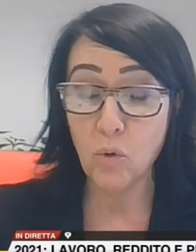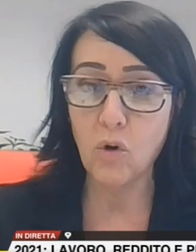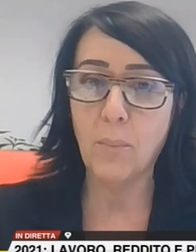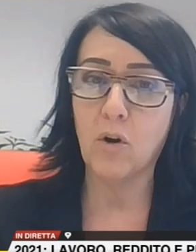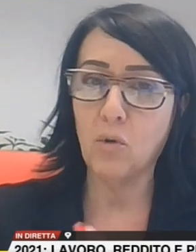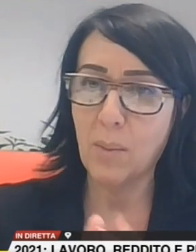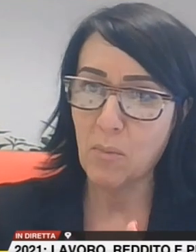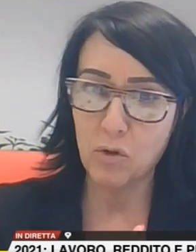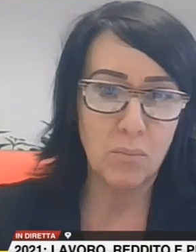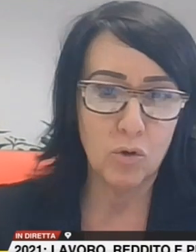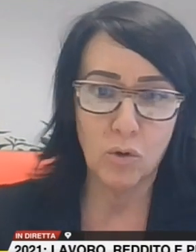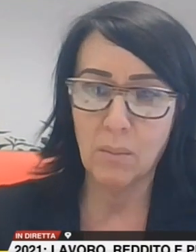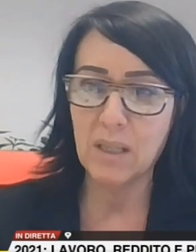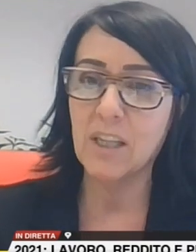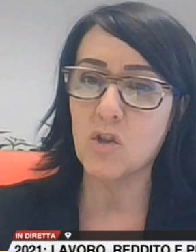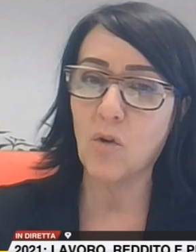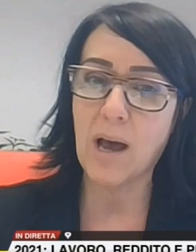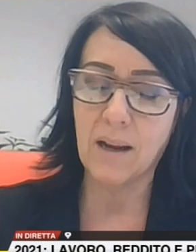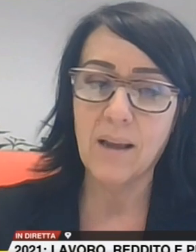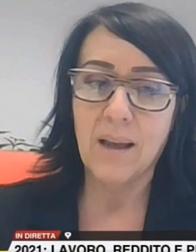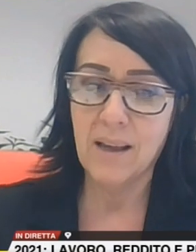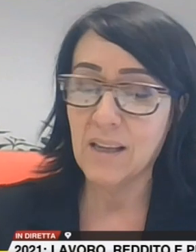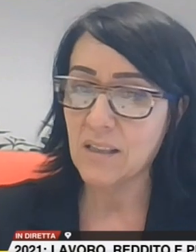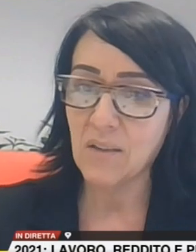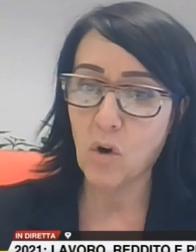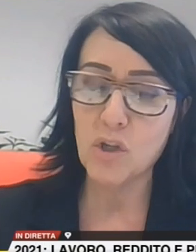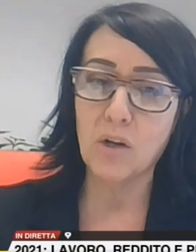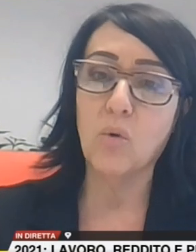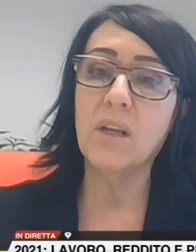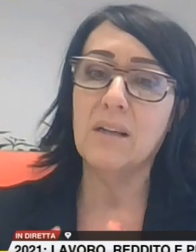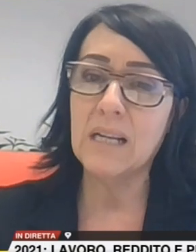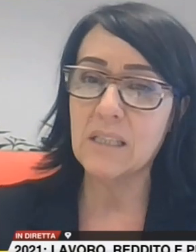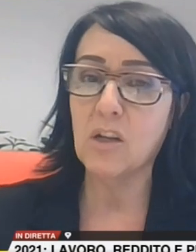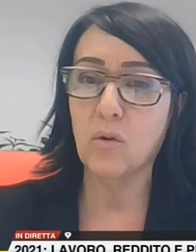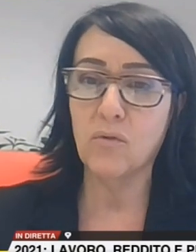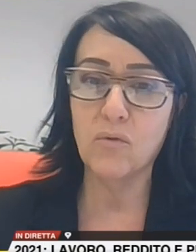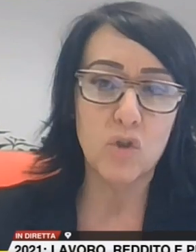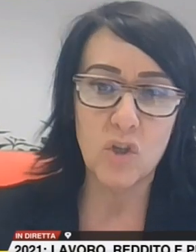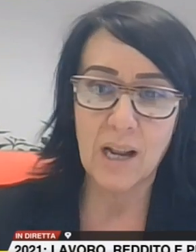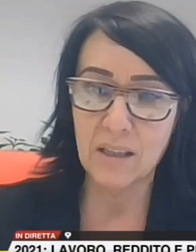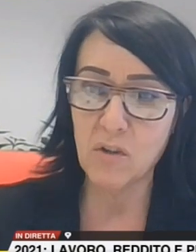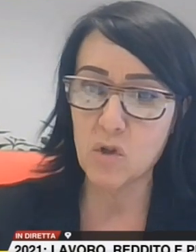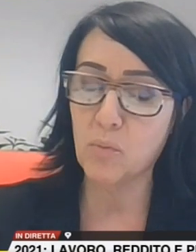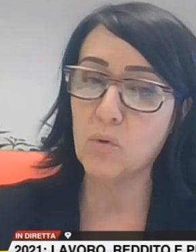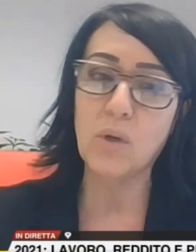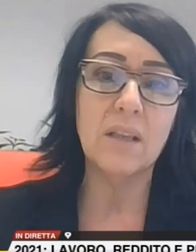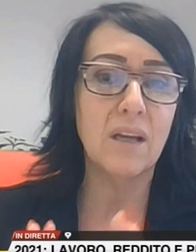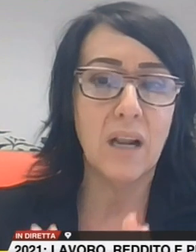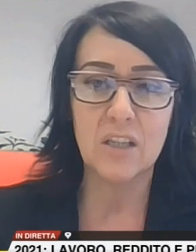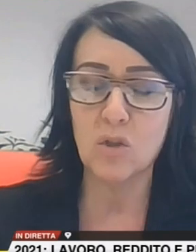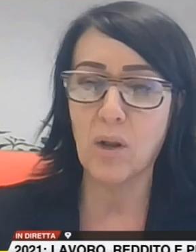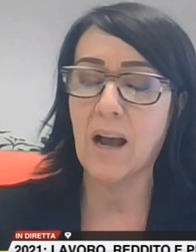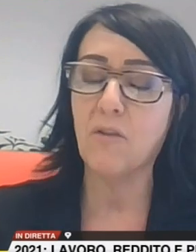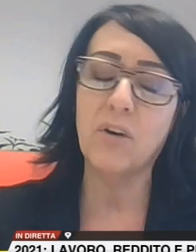po' lungo, però noi abbiamo fatto in modo chiaramente di agevolare chi si rivolge a noi. Nel sito www.cgltreviso.it,